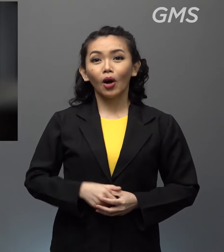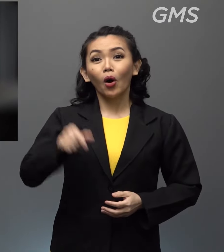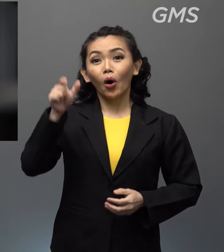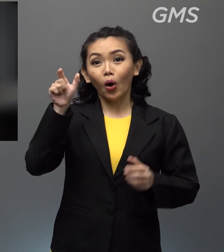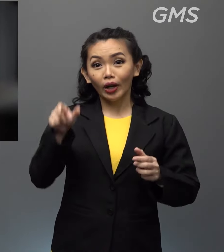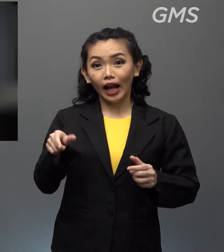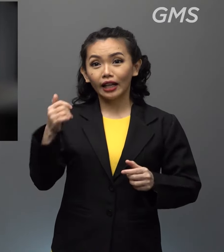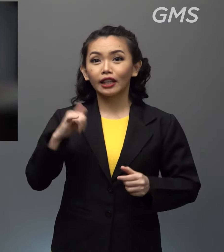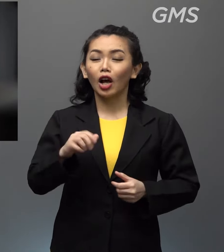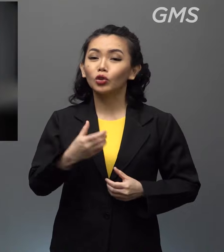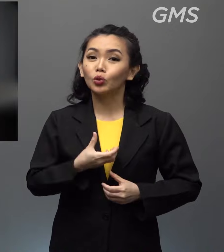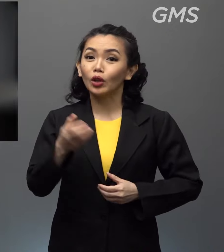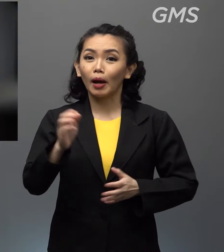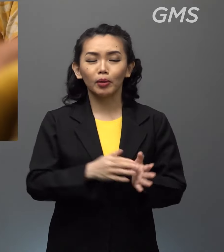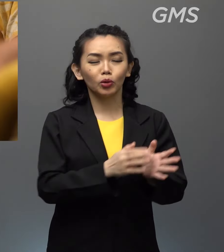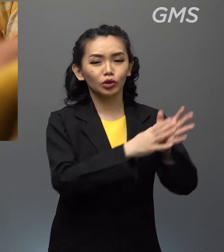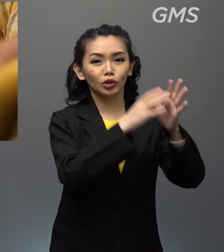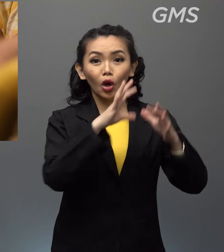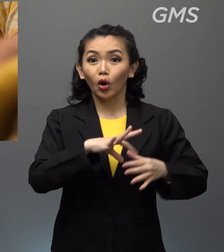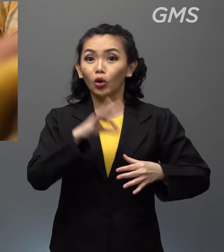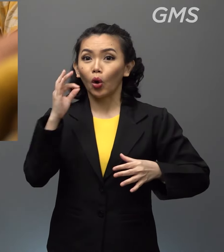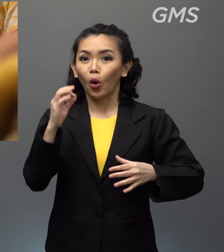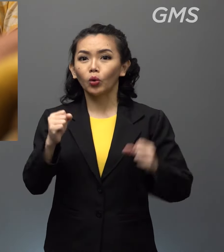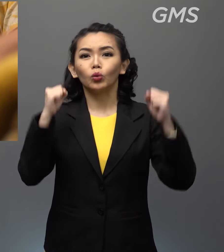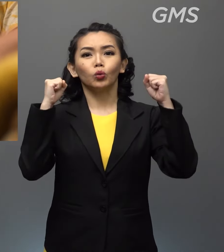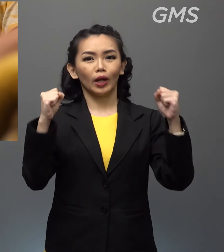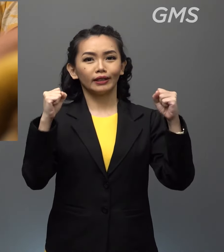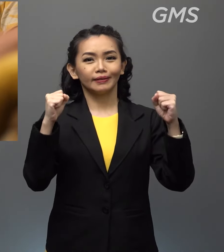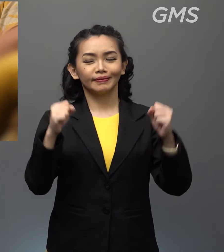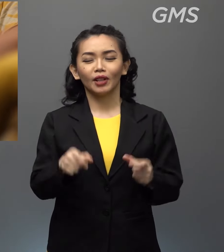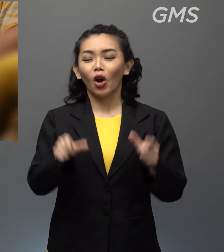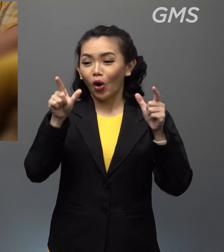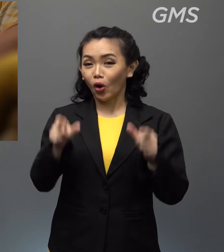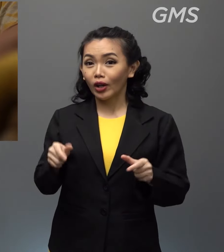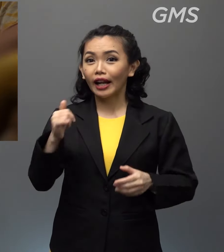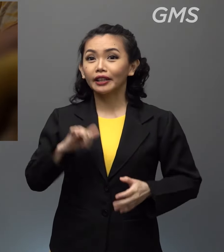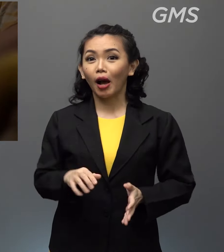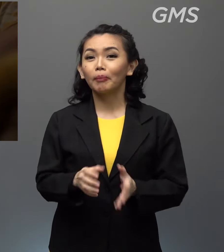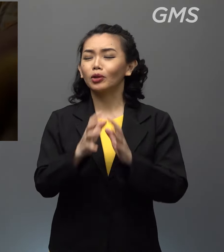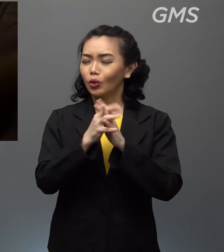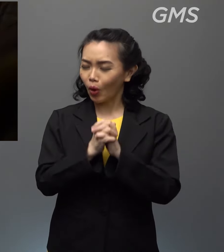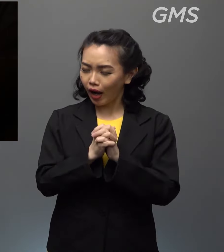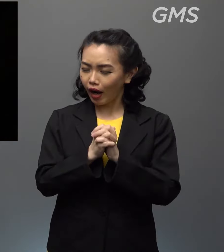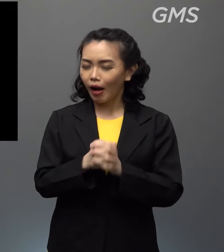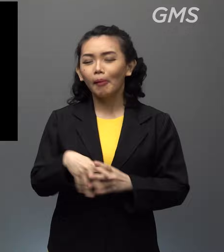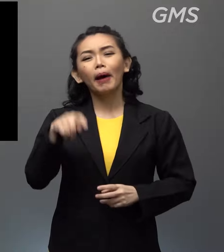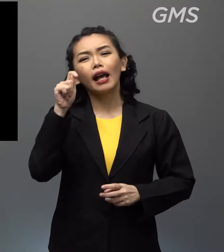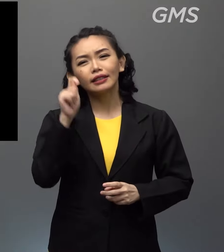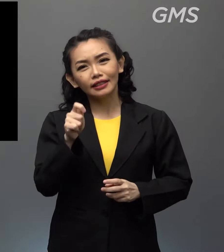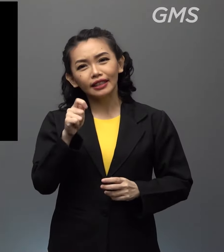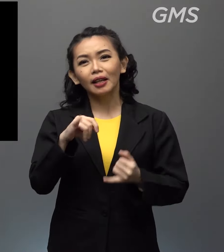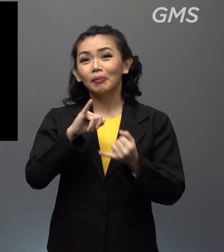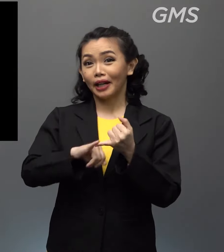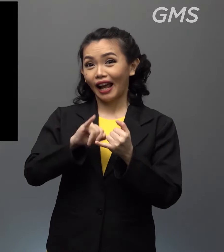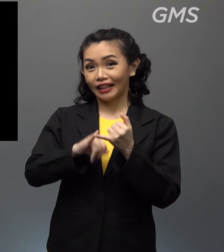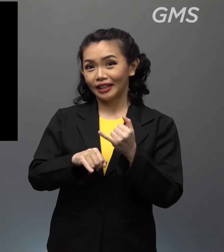Orang yang suka memuji akan kuat roh doanya. Orang yang berdoa pasti berakhir memuji.